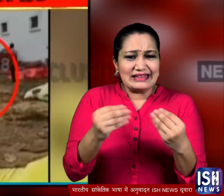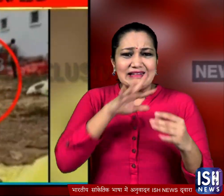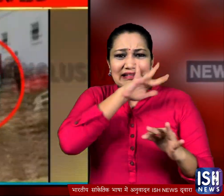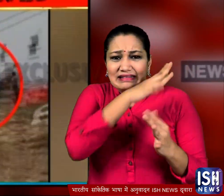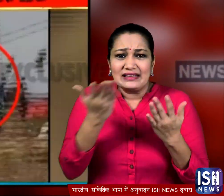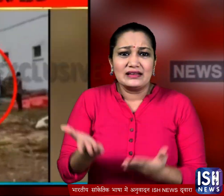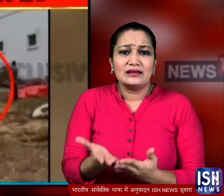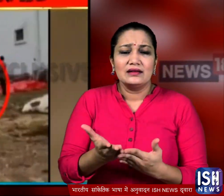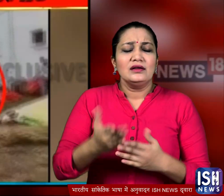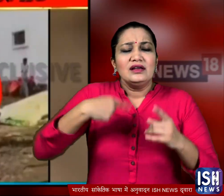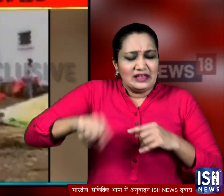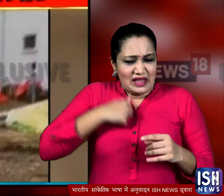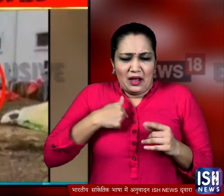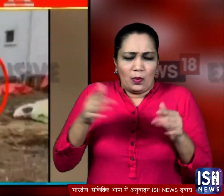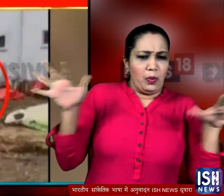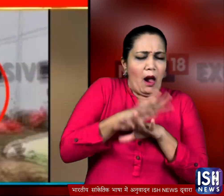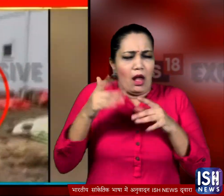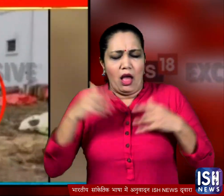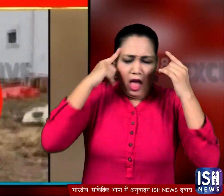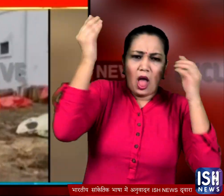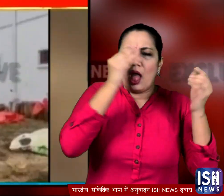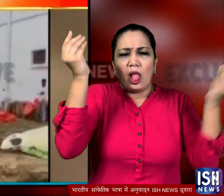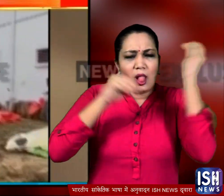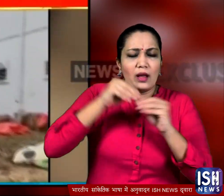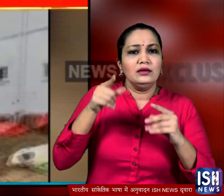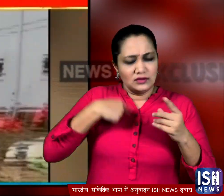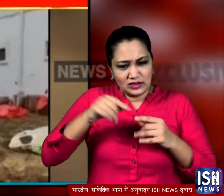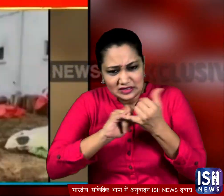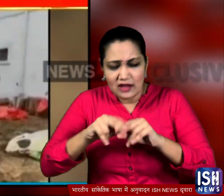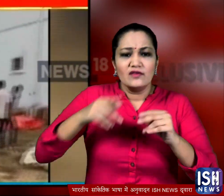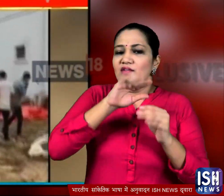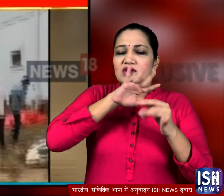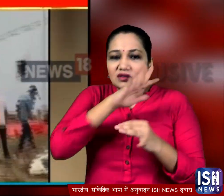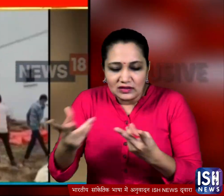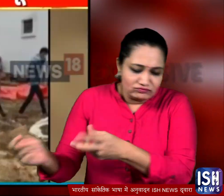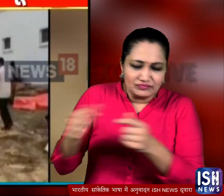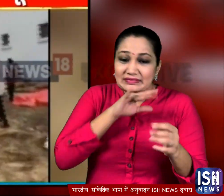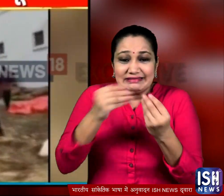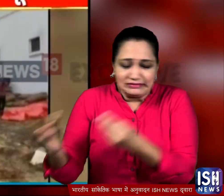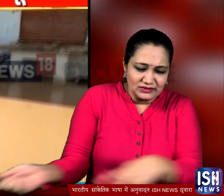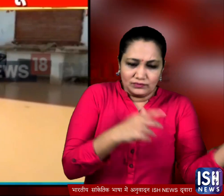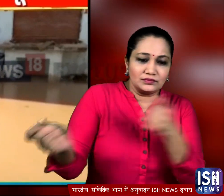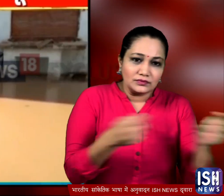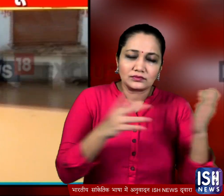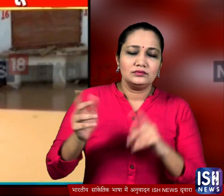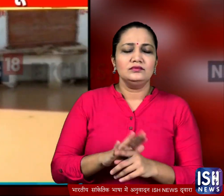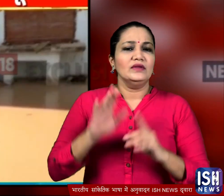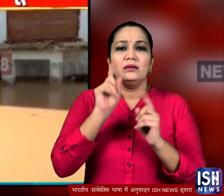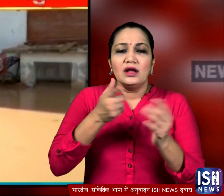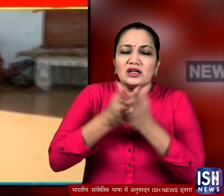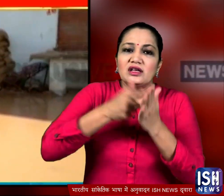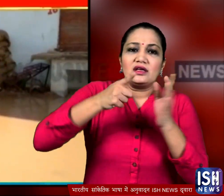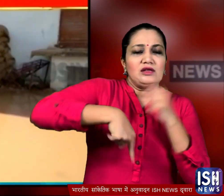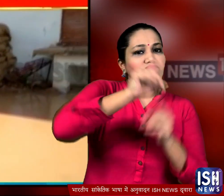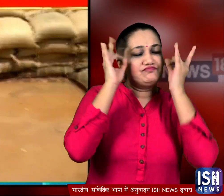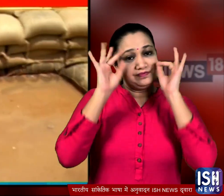नहीं, अपनी लापरवाही पर लीपापोती करने के लिए बाद में गोदाम के कर्मचारी भीगा अनाज वहां से हटवाने लगे। लेकिन इस बदहाली से